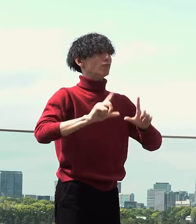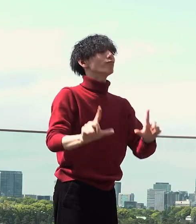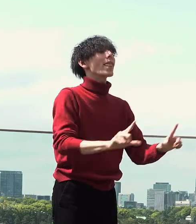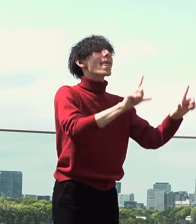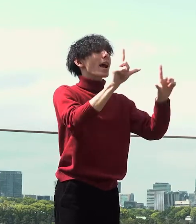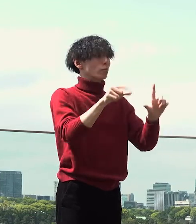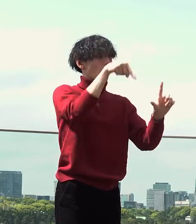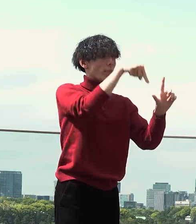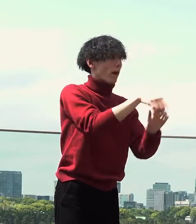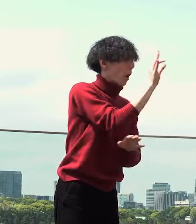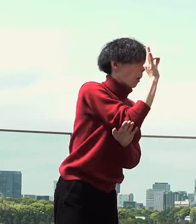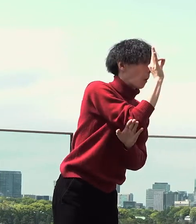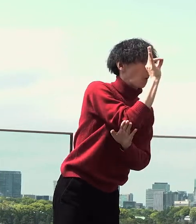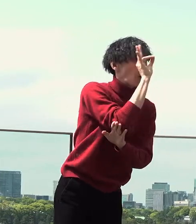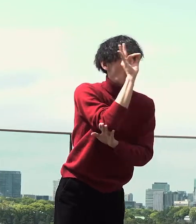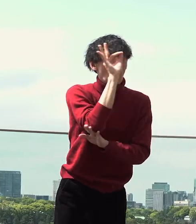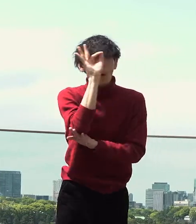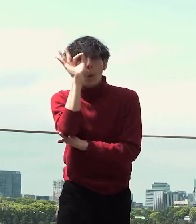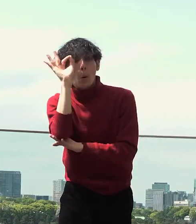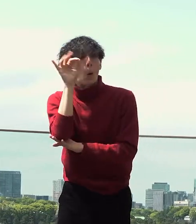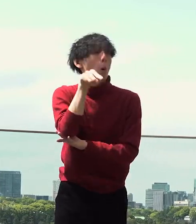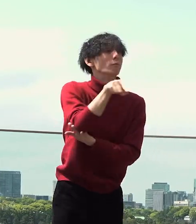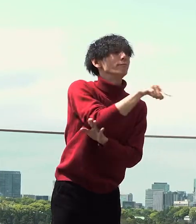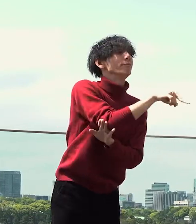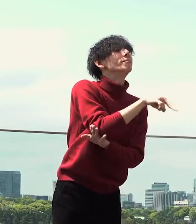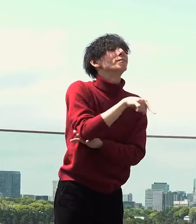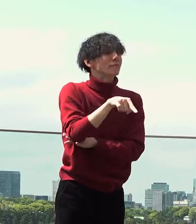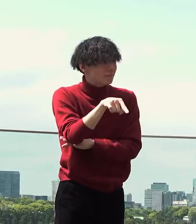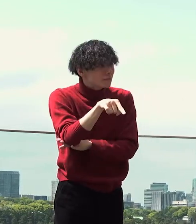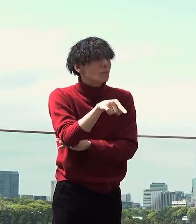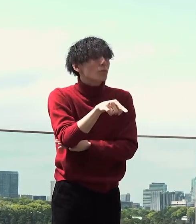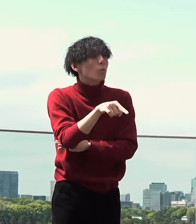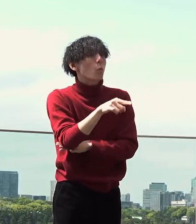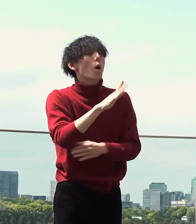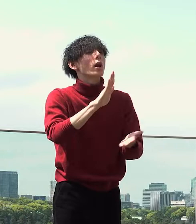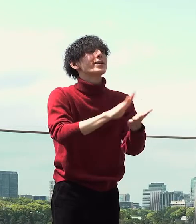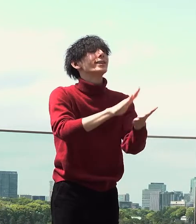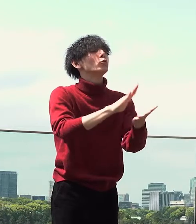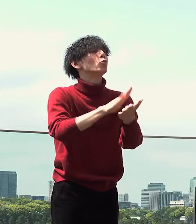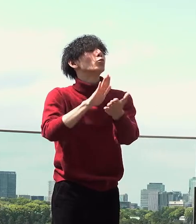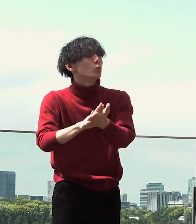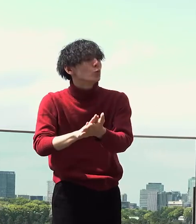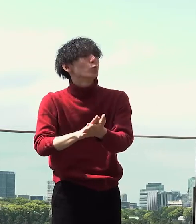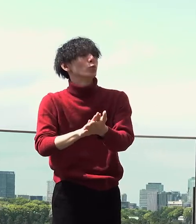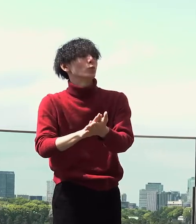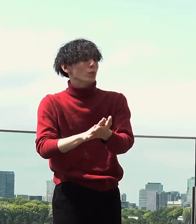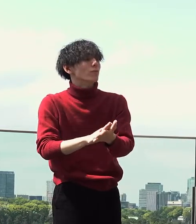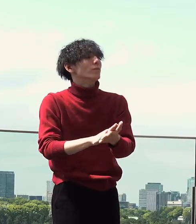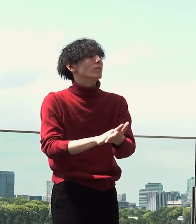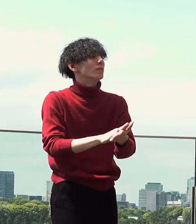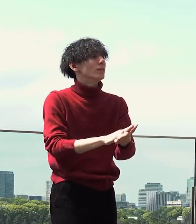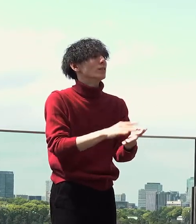皆さんそれぞれの生活の中で見てきている風景だったり、そういうもののリズム